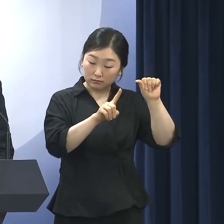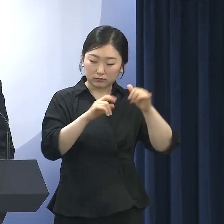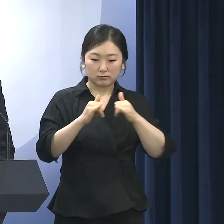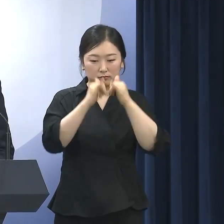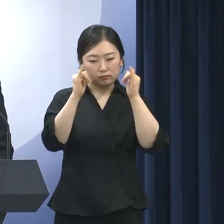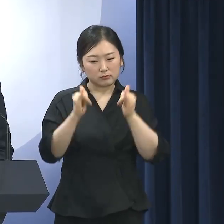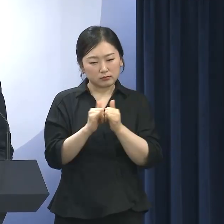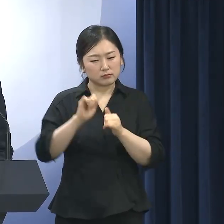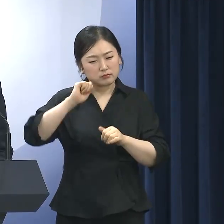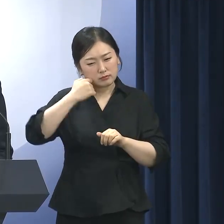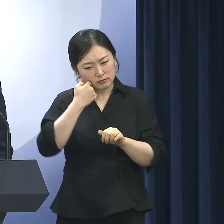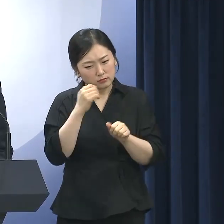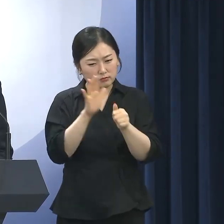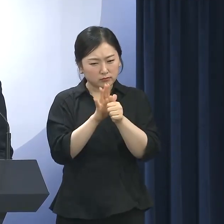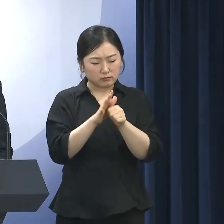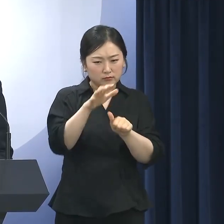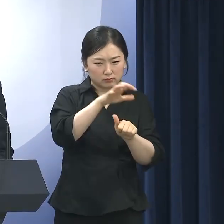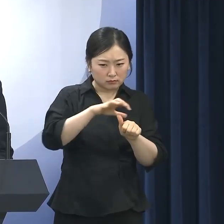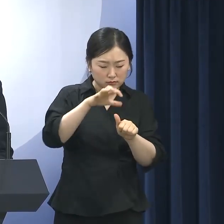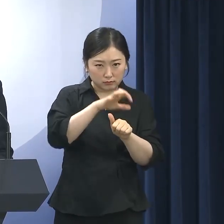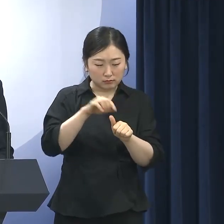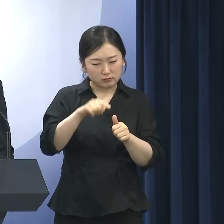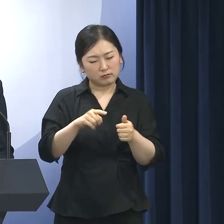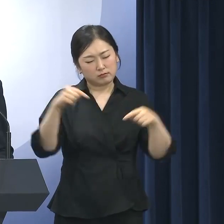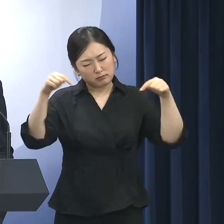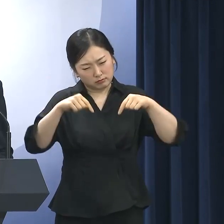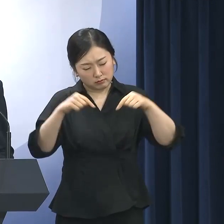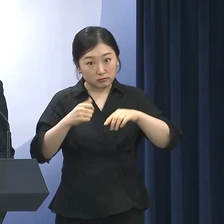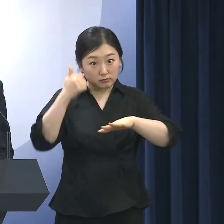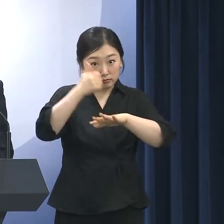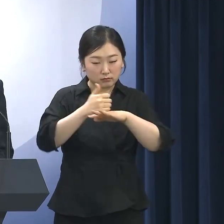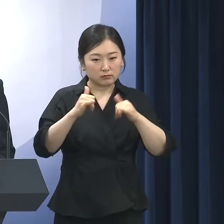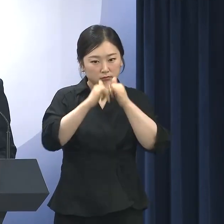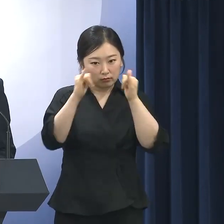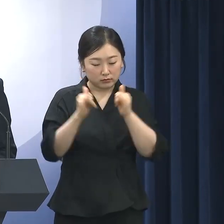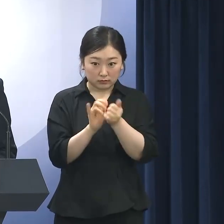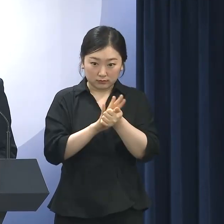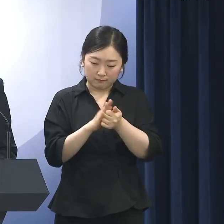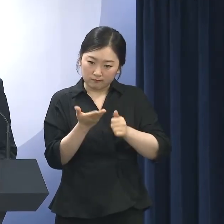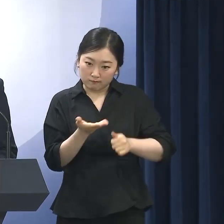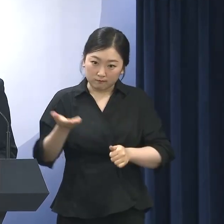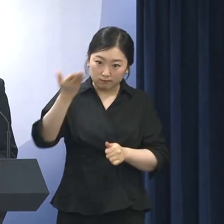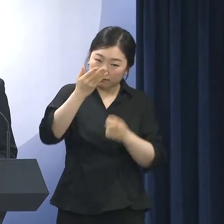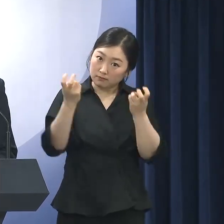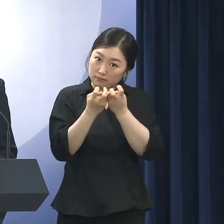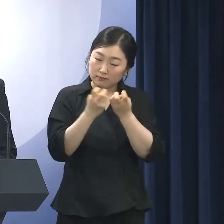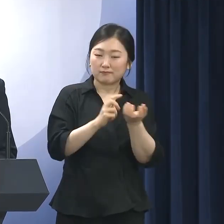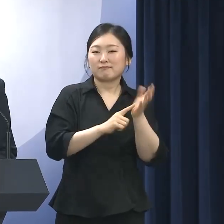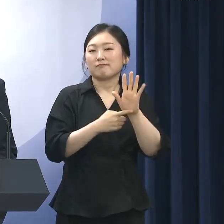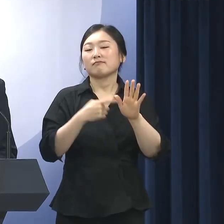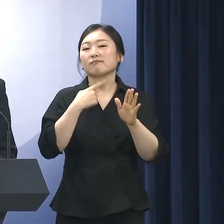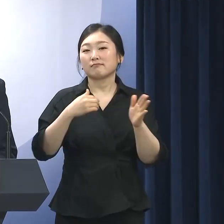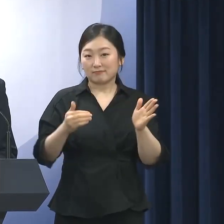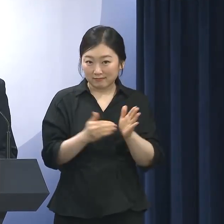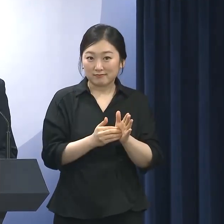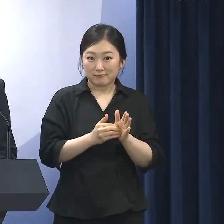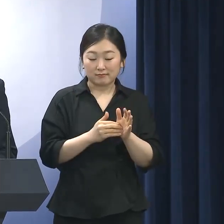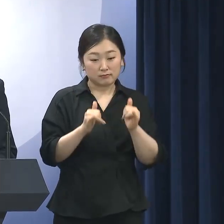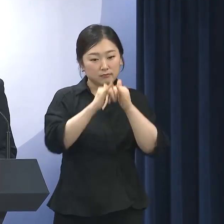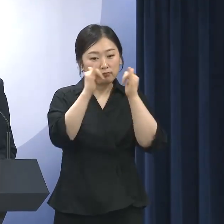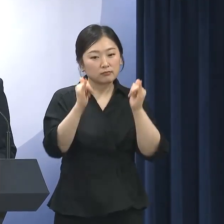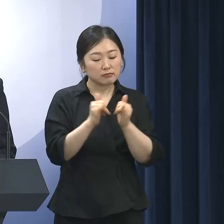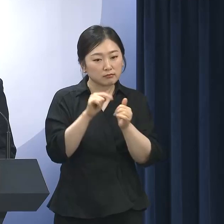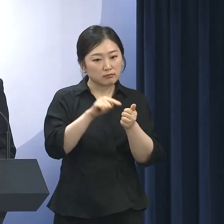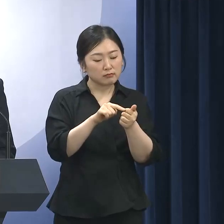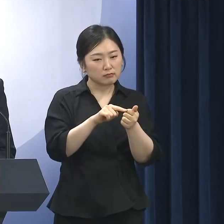통해 사회 서비스 고도화 추진 방향을 발표한 바 있습니다. 사회 서비스란 국민을 사회적 위험으로부터